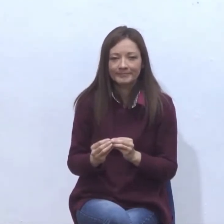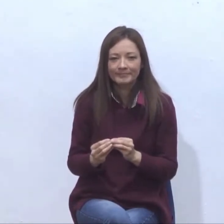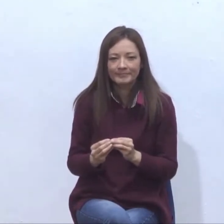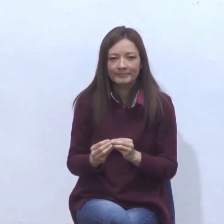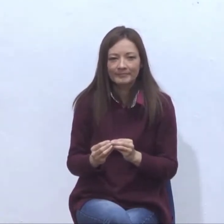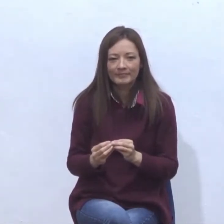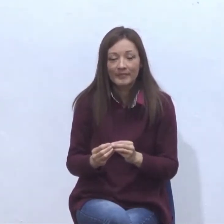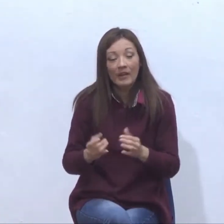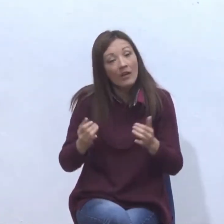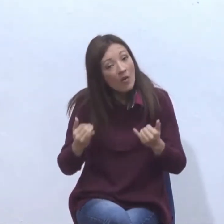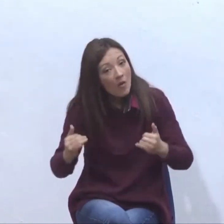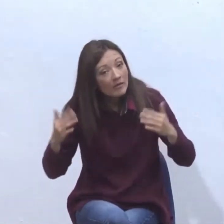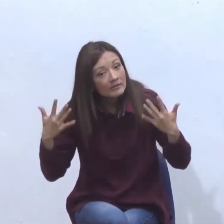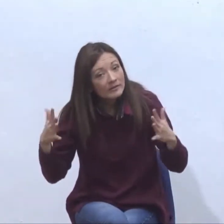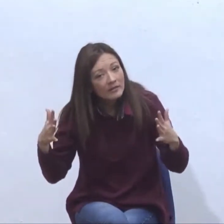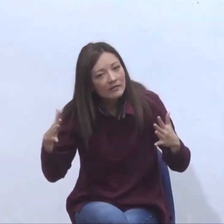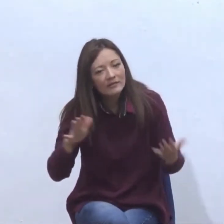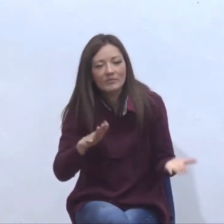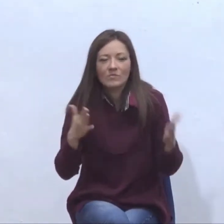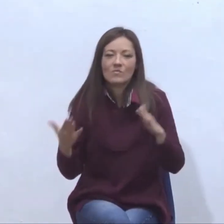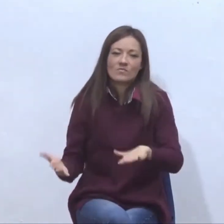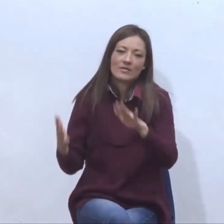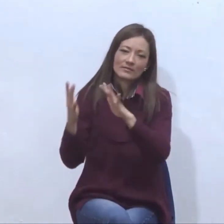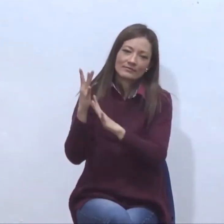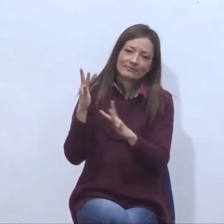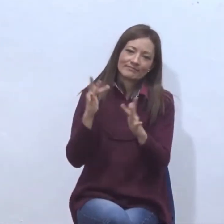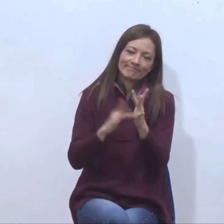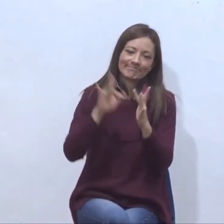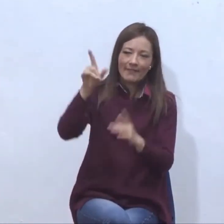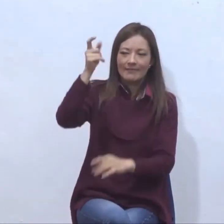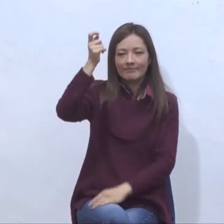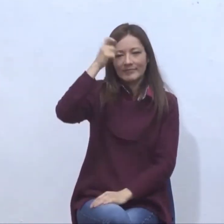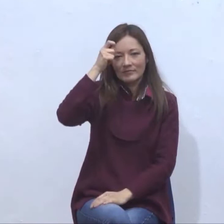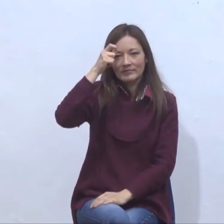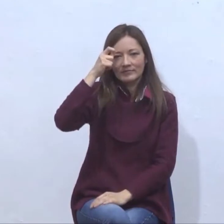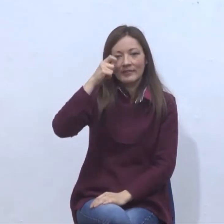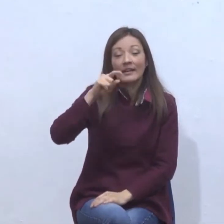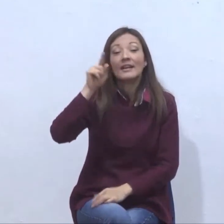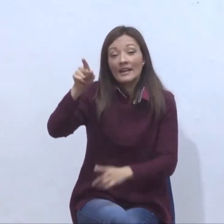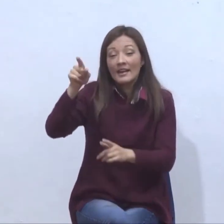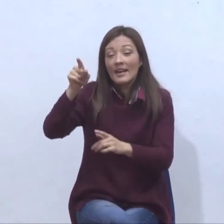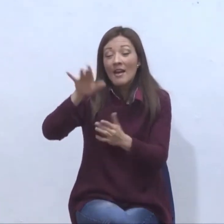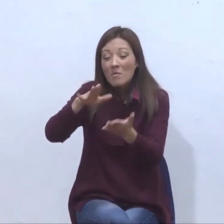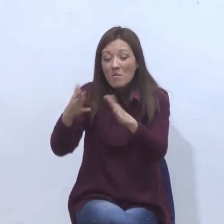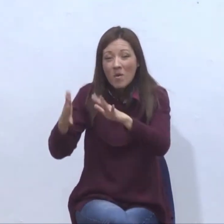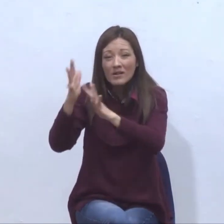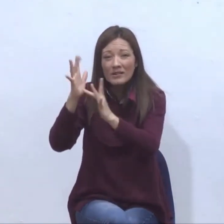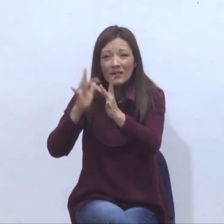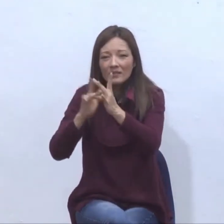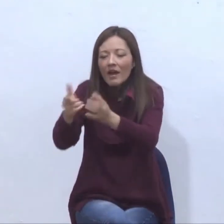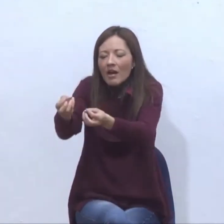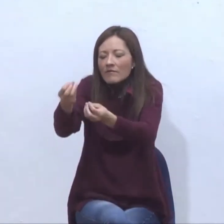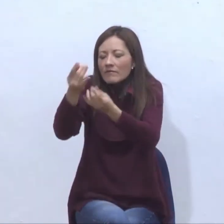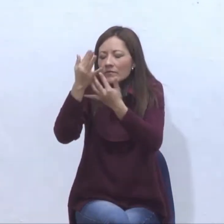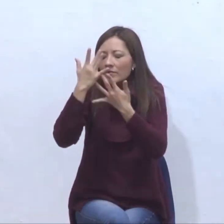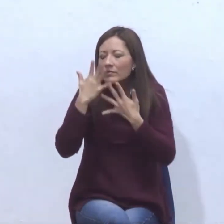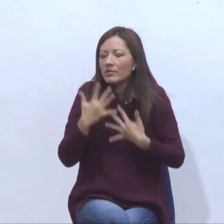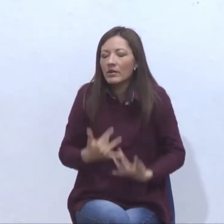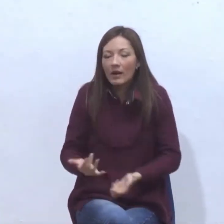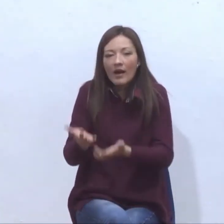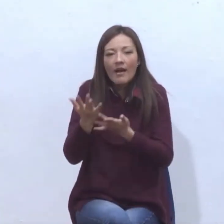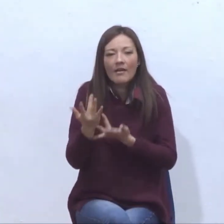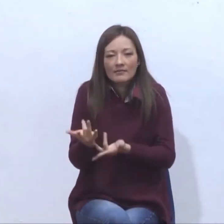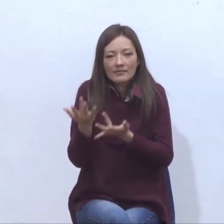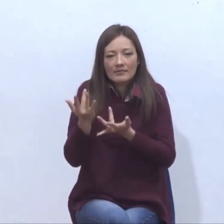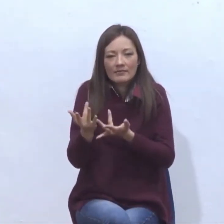¿Sabe hoy que celebramos? La muerte de Jesús. Y en la muerte de Jesús está la fuente de toda nuestra esperanza. En